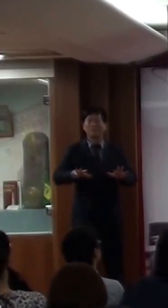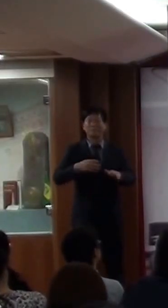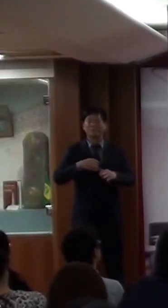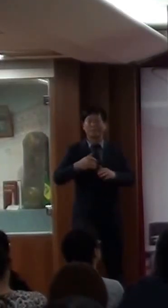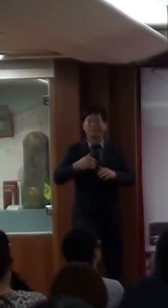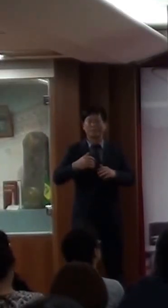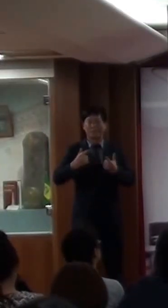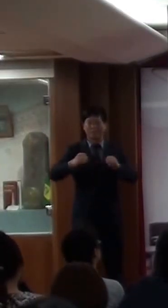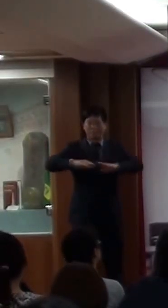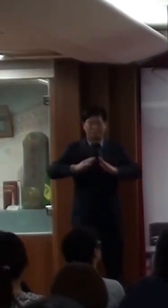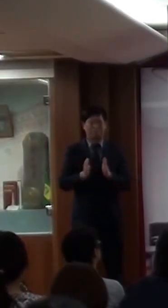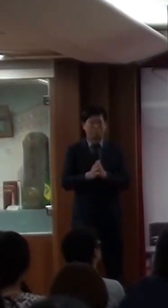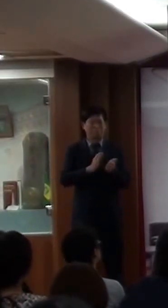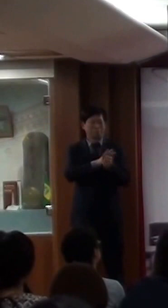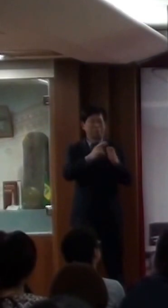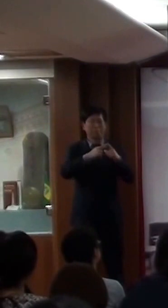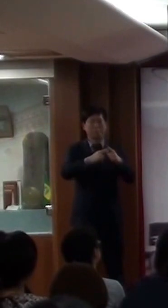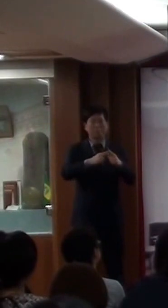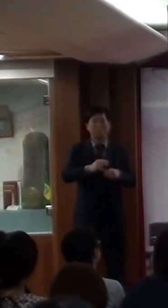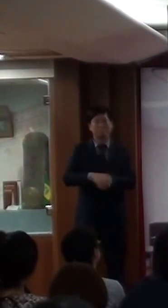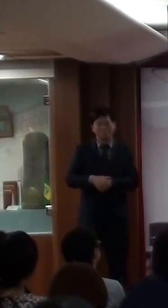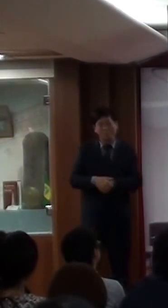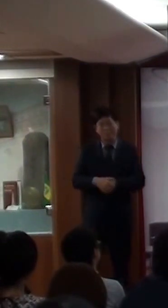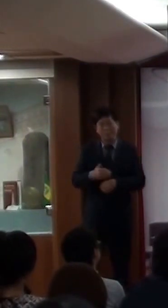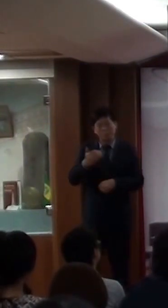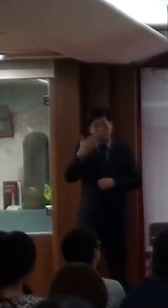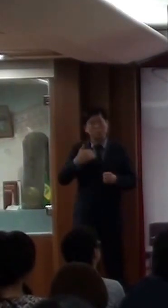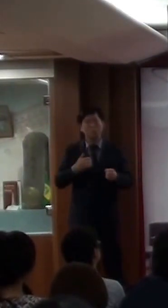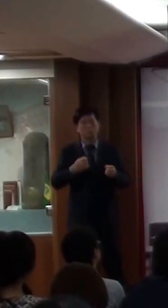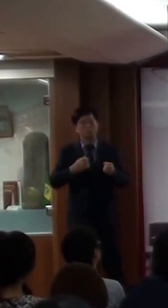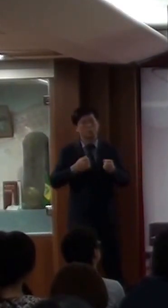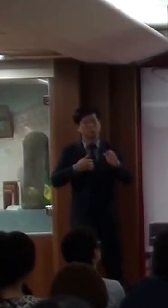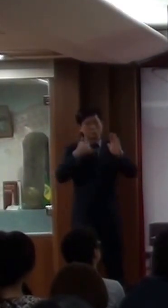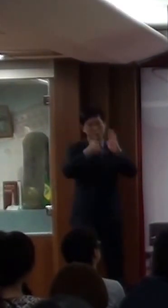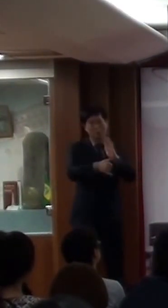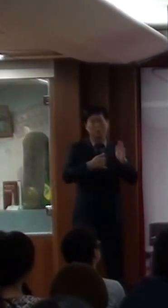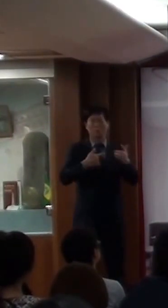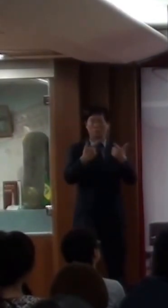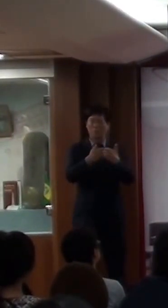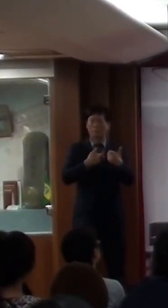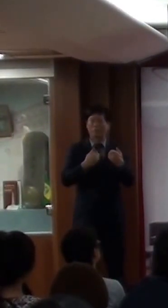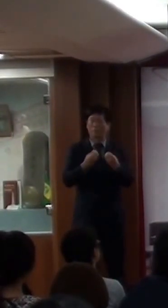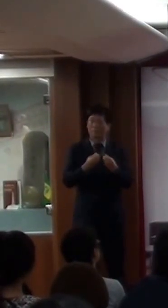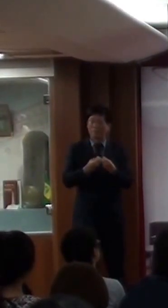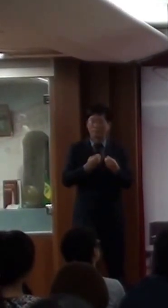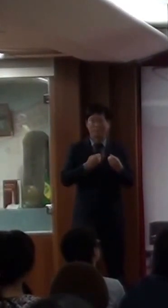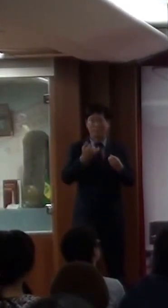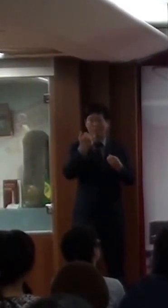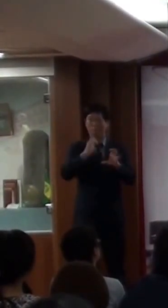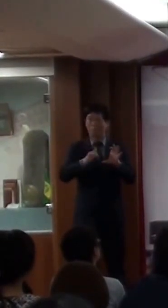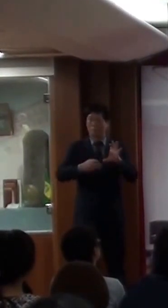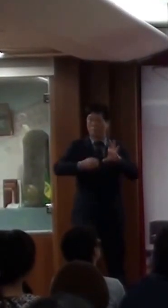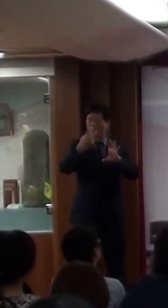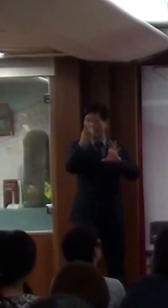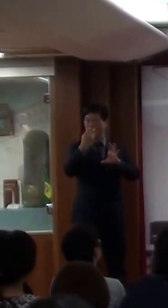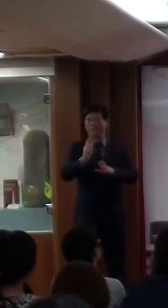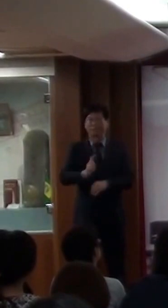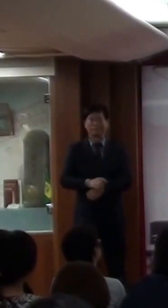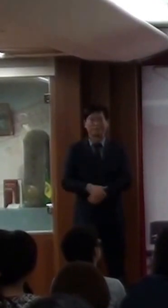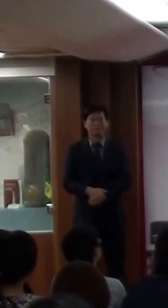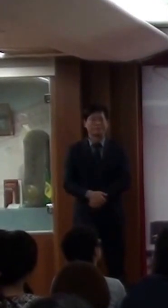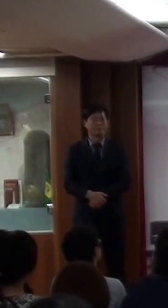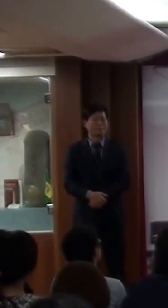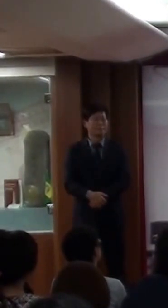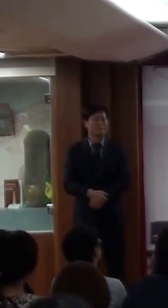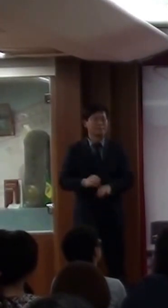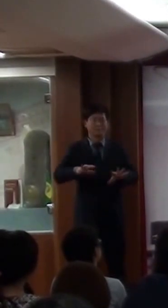现场呢，我们就直接来为各位来说明这个如何用这24小时的便利商店来这个进行这查缴税的步骤哦。